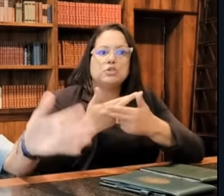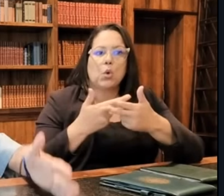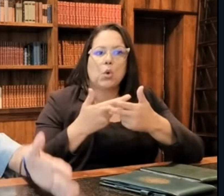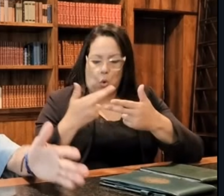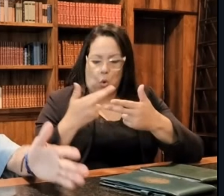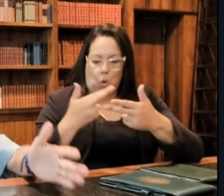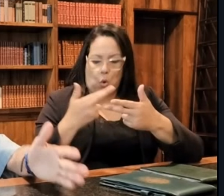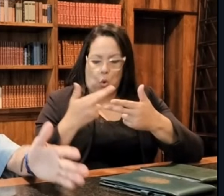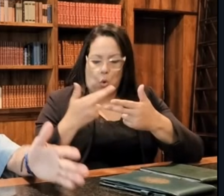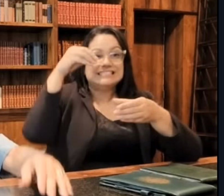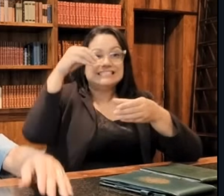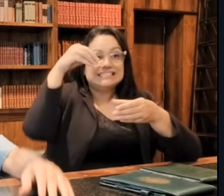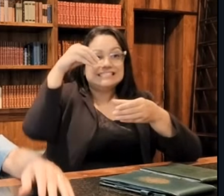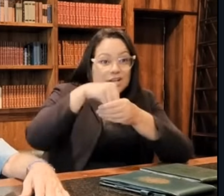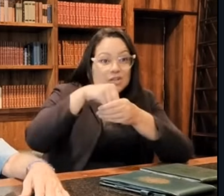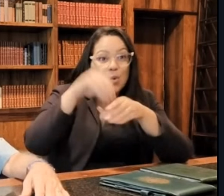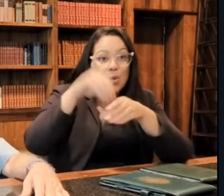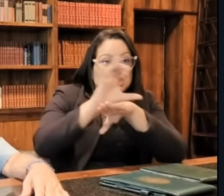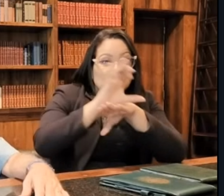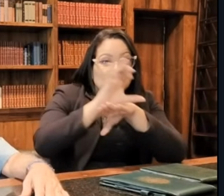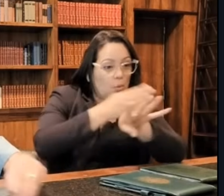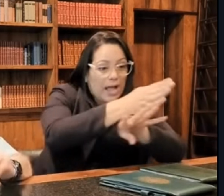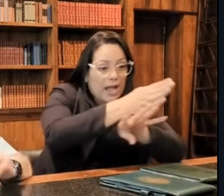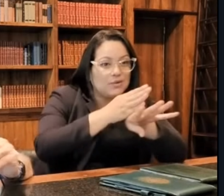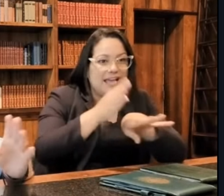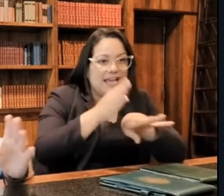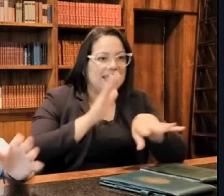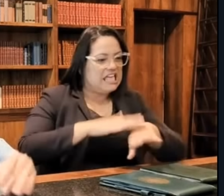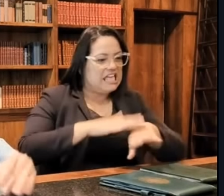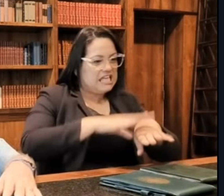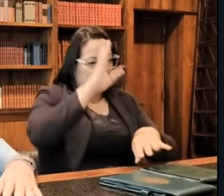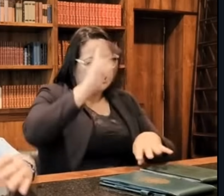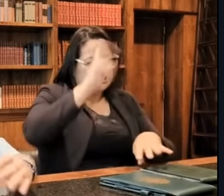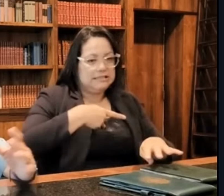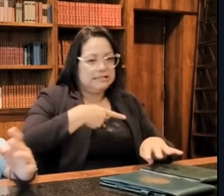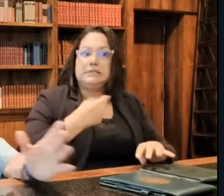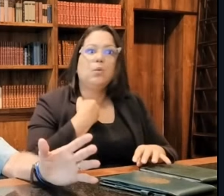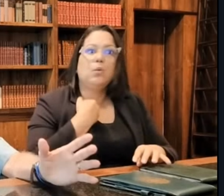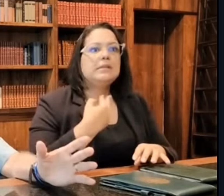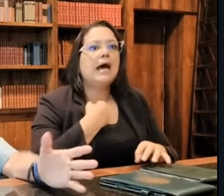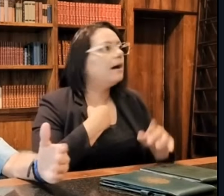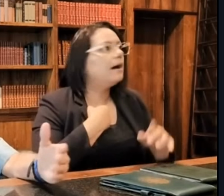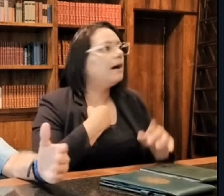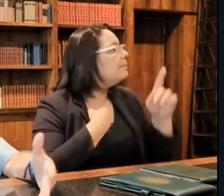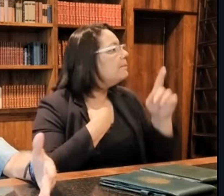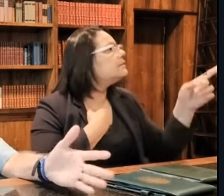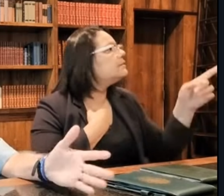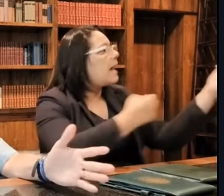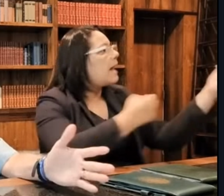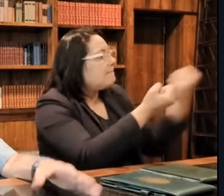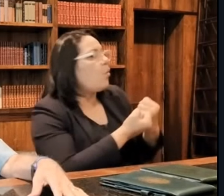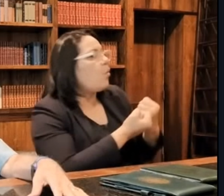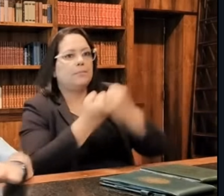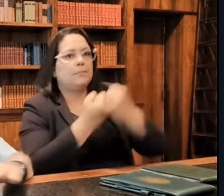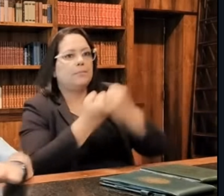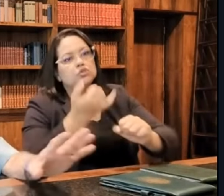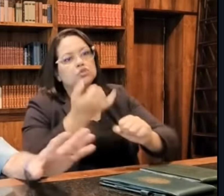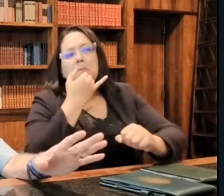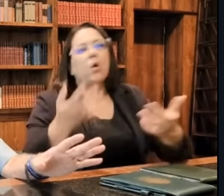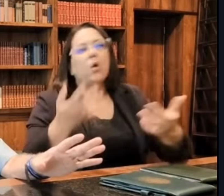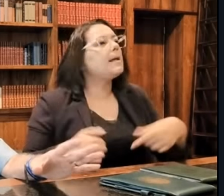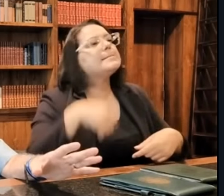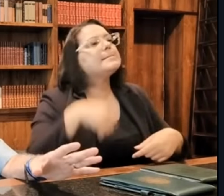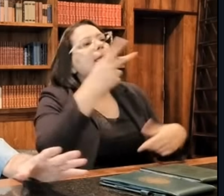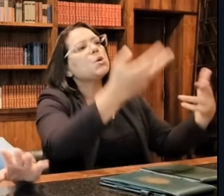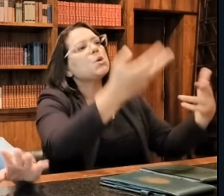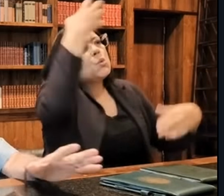dentro das quatro linhas, você tem que ter apoio. Não é momento de procurarmos responsáveis pela situação que está acontecendo. Todos